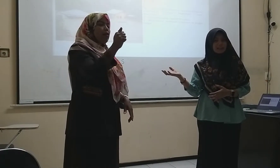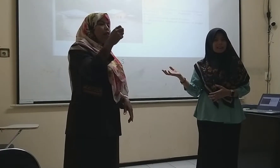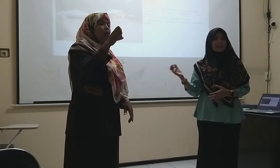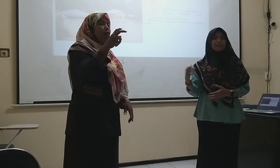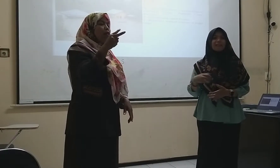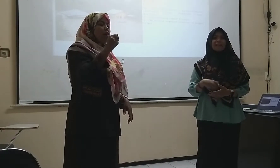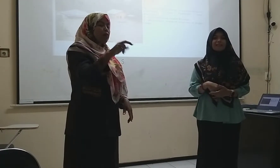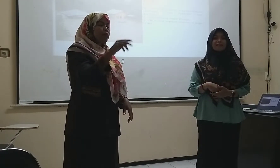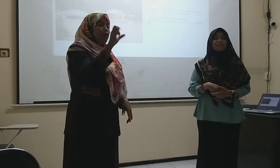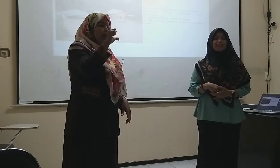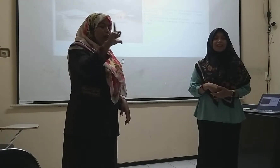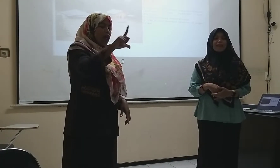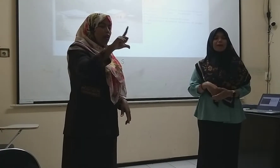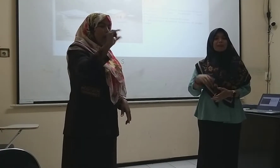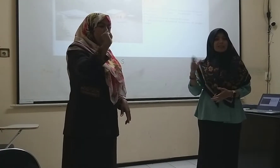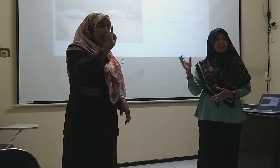banjir?